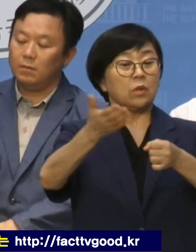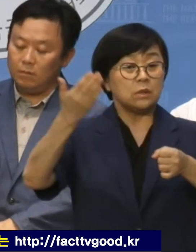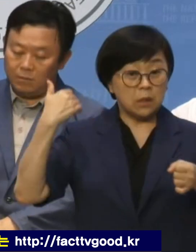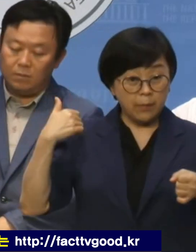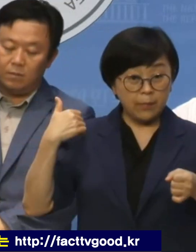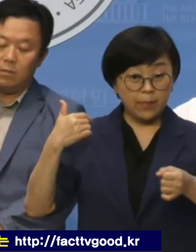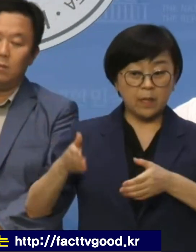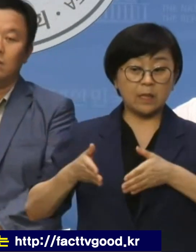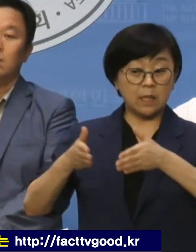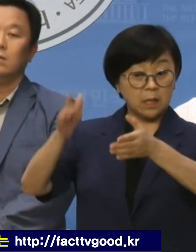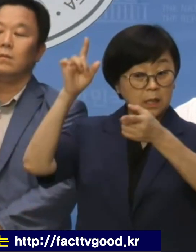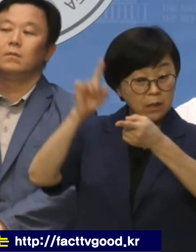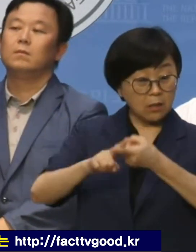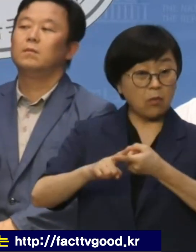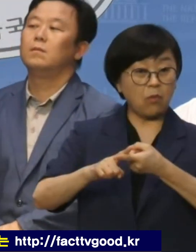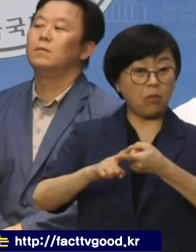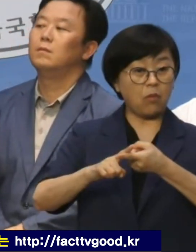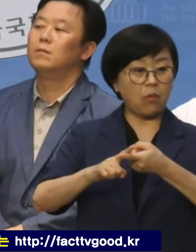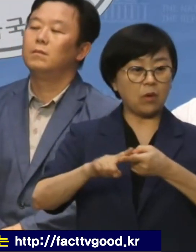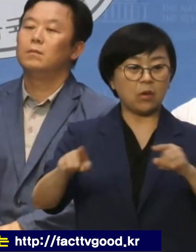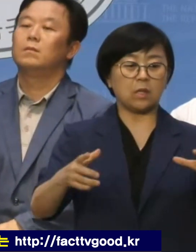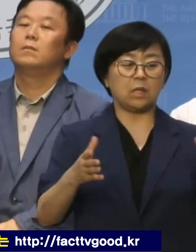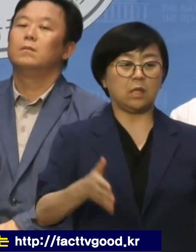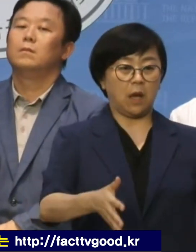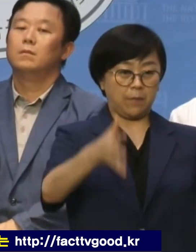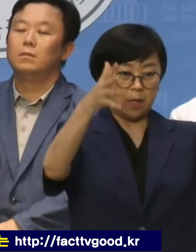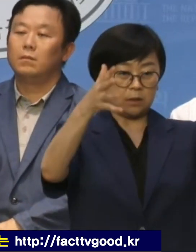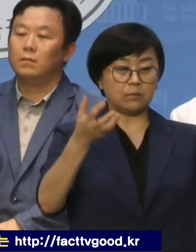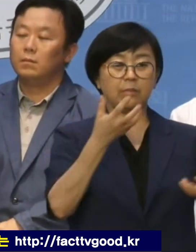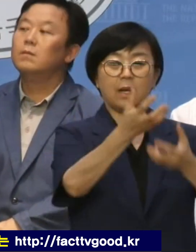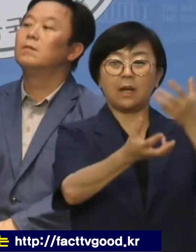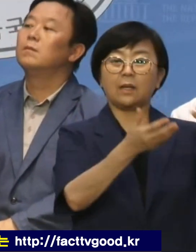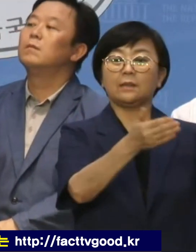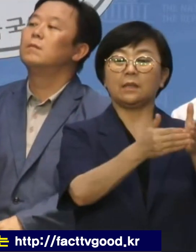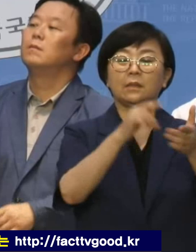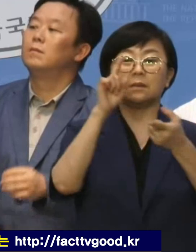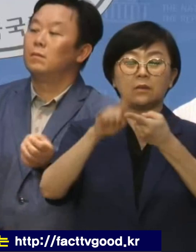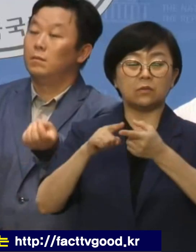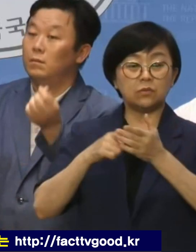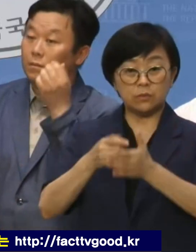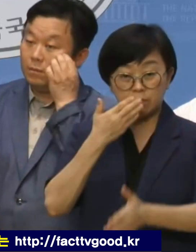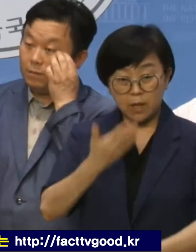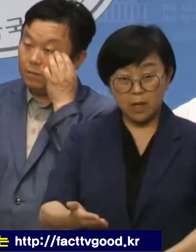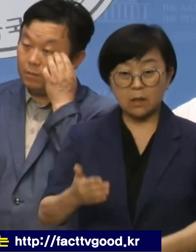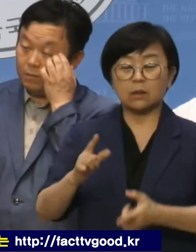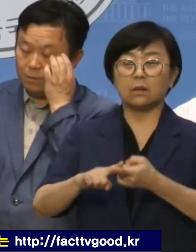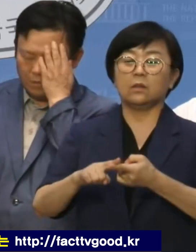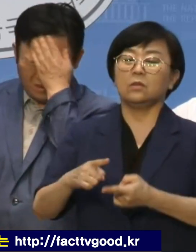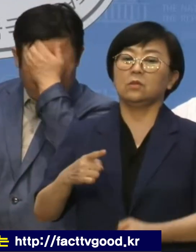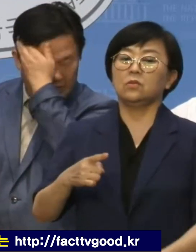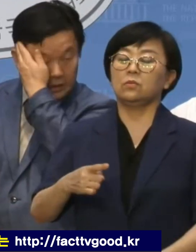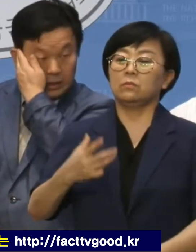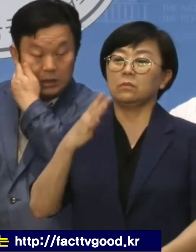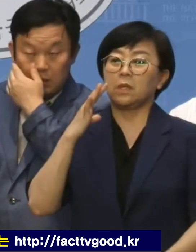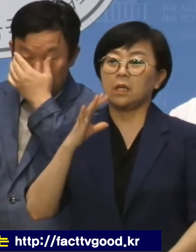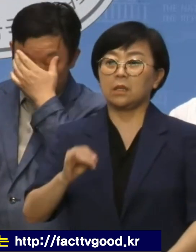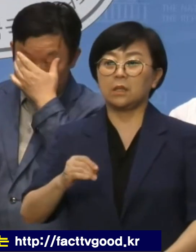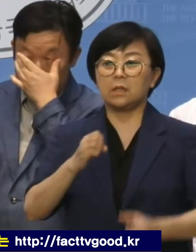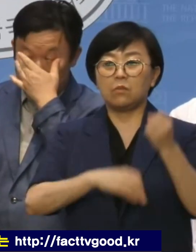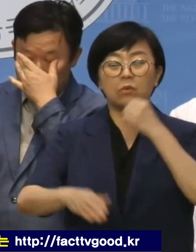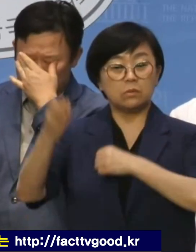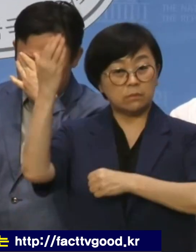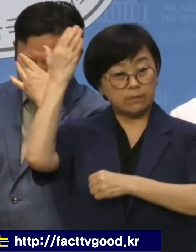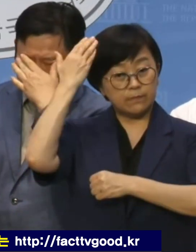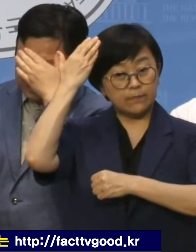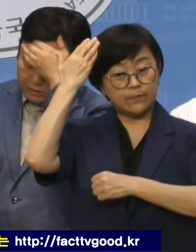된 노선을 지금 현재 가밀지구가 완성된 시점에서 그대로 추진을 할 것이냐 사실 그런 거에 대한 좀 당연한 상식적인